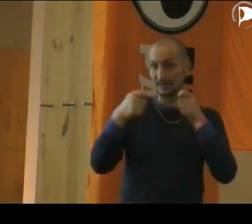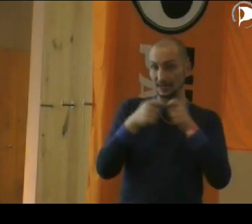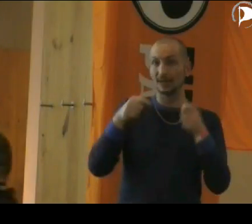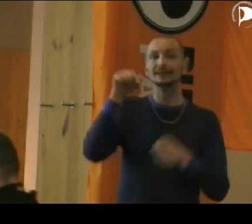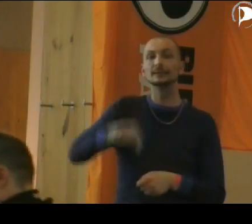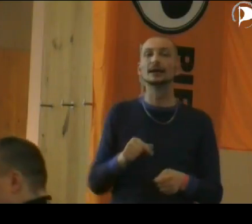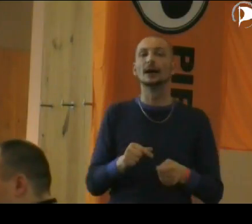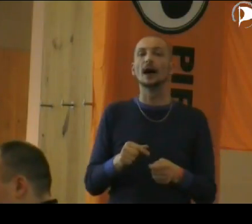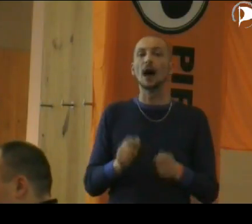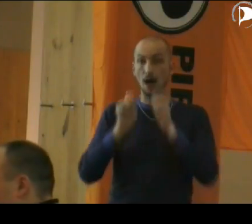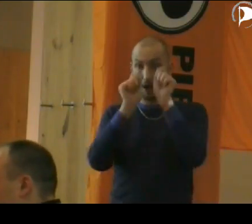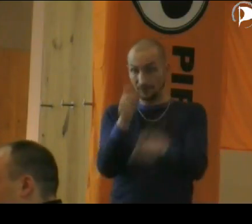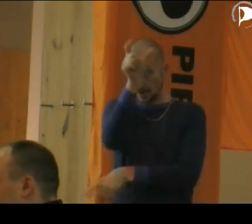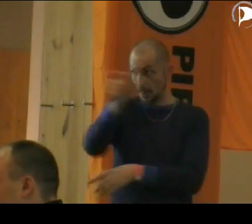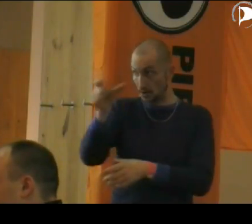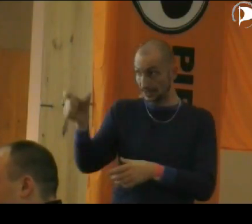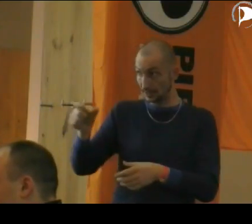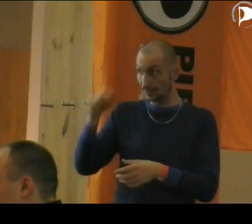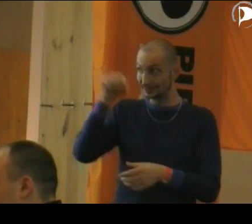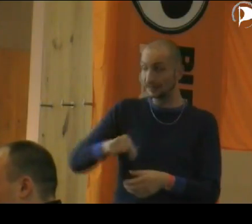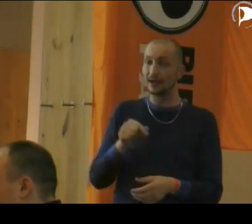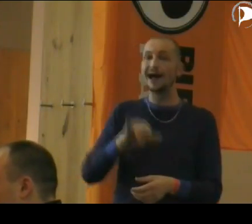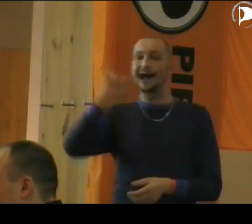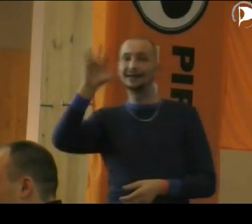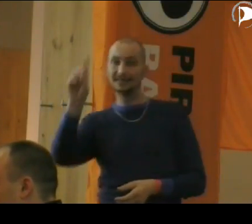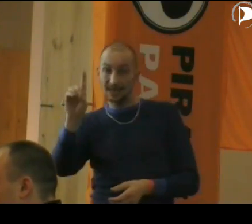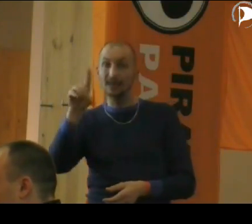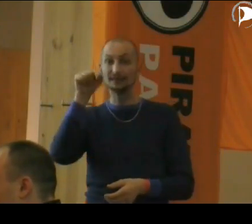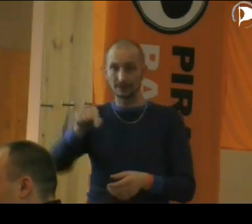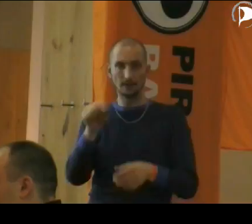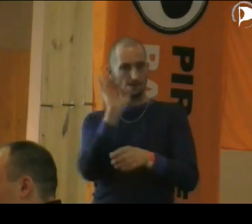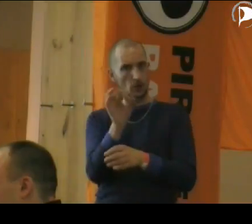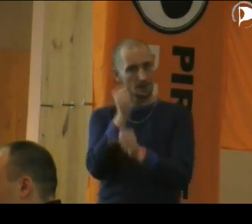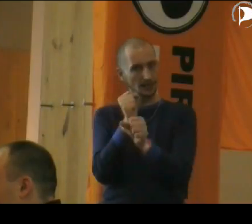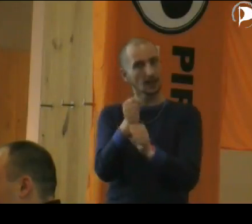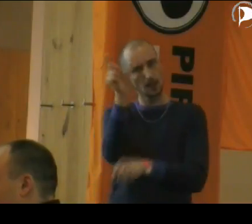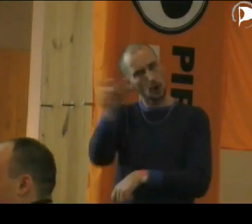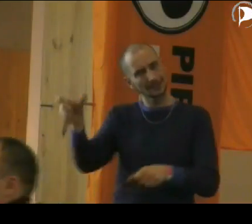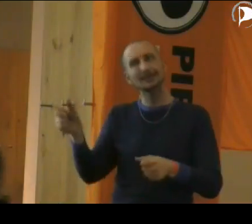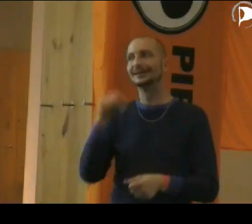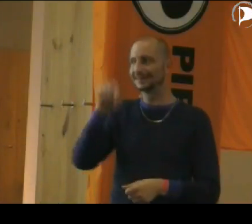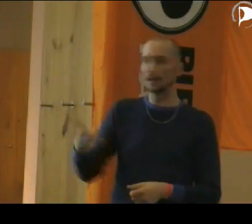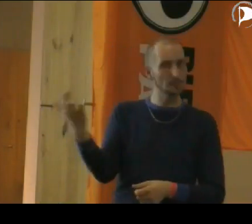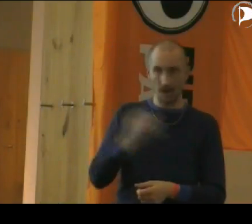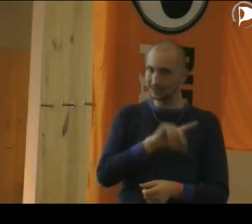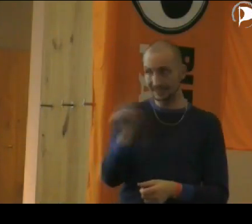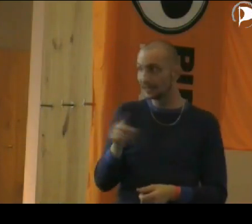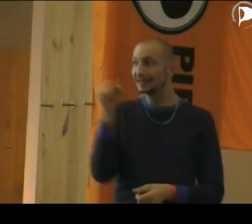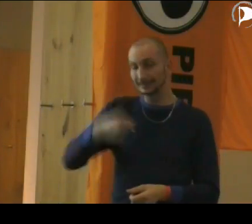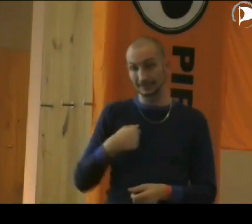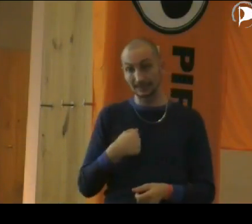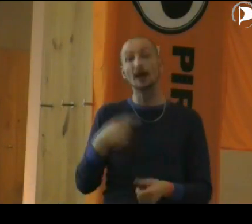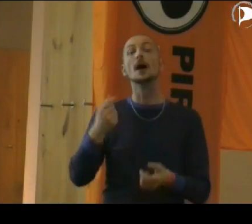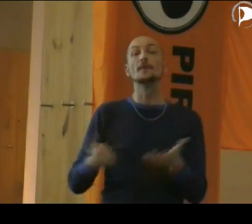delegierten das baut den vorstand zum beispiel keinen der sagt das kann man beauftragt aber ich weiß dass bereits vorstellen daran auch nichts ändern kann